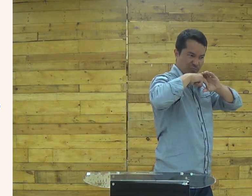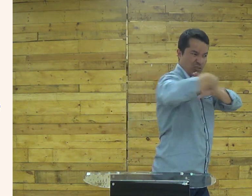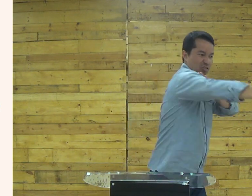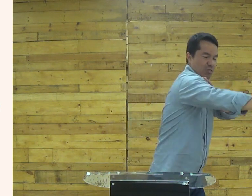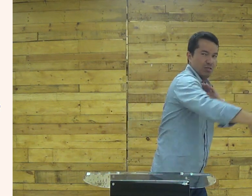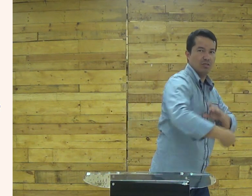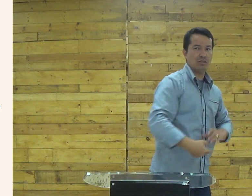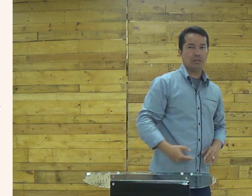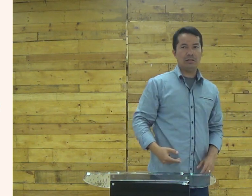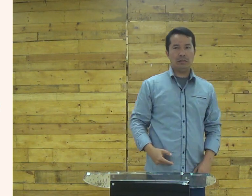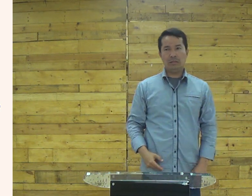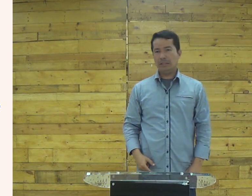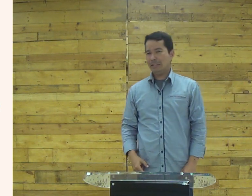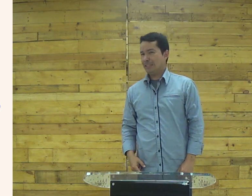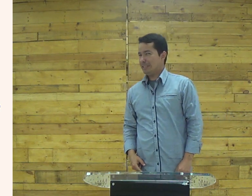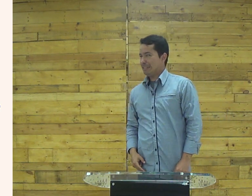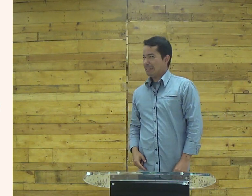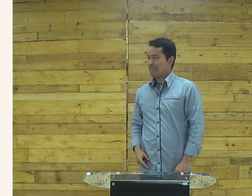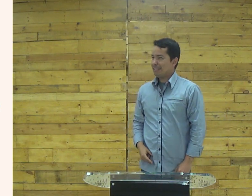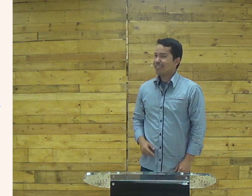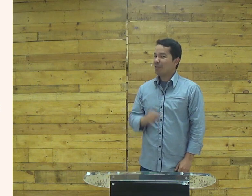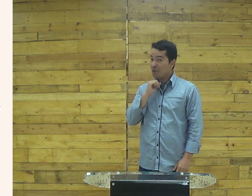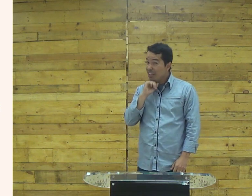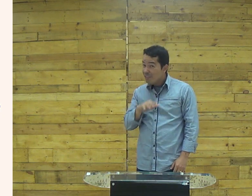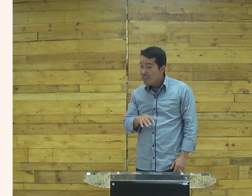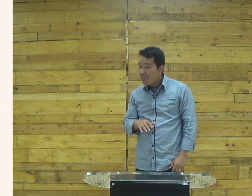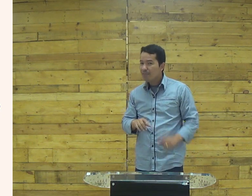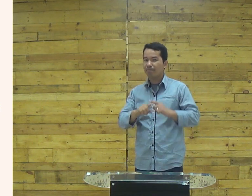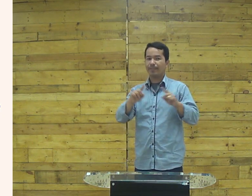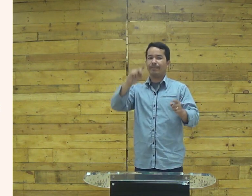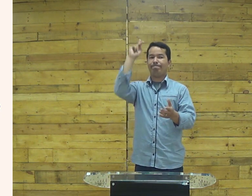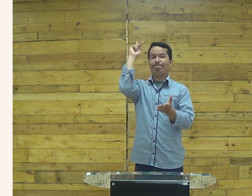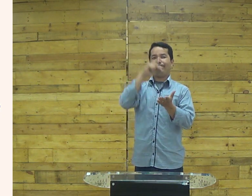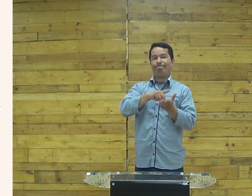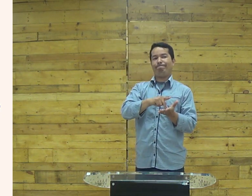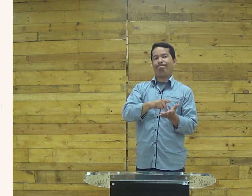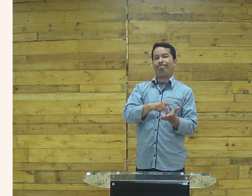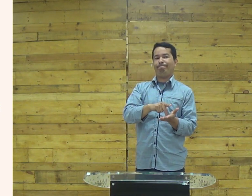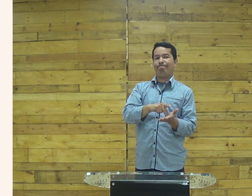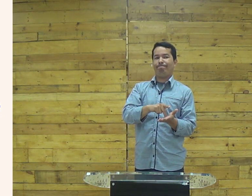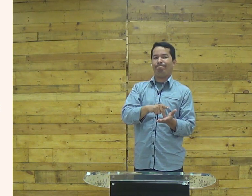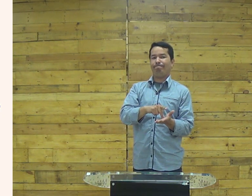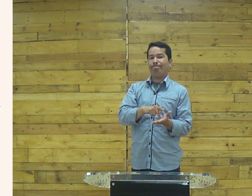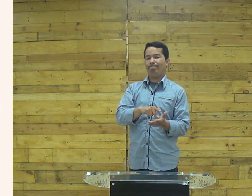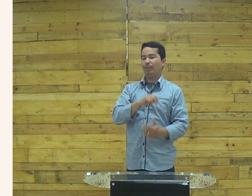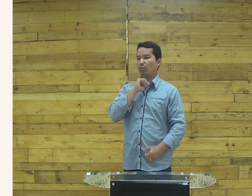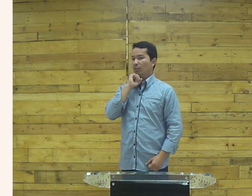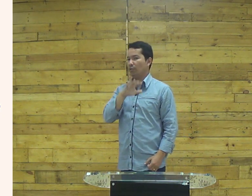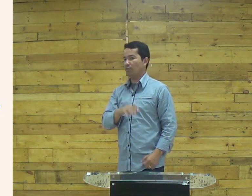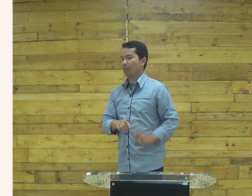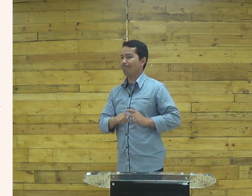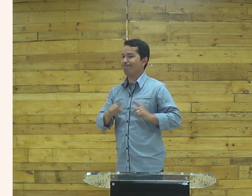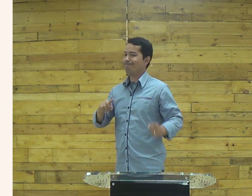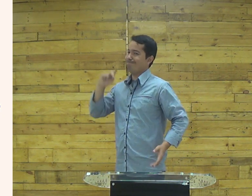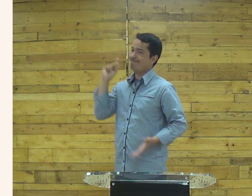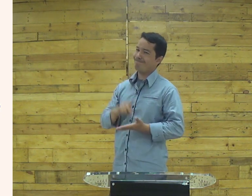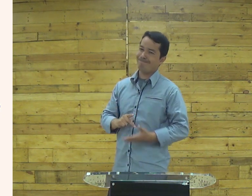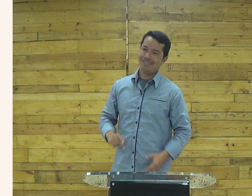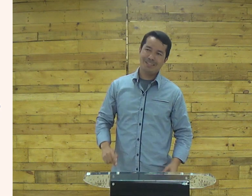E ela é atirada ao inferno. Horrível? Mas é a verdade. Horrível. Mas é